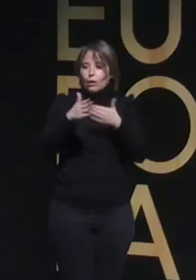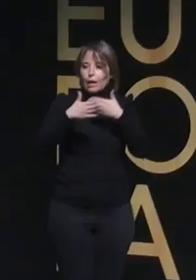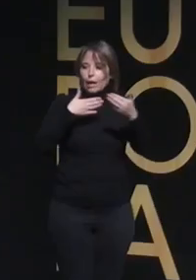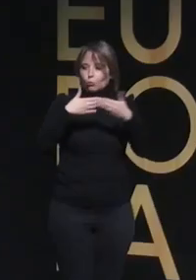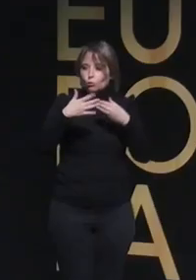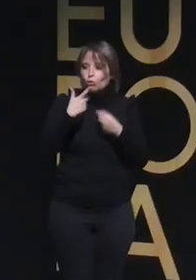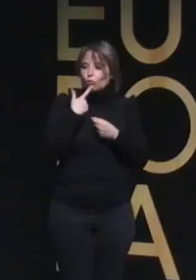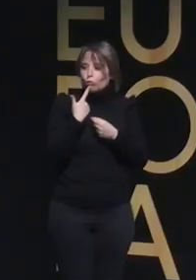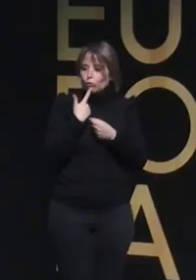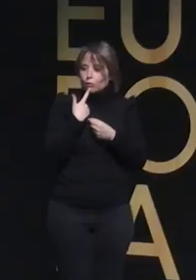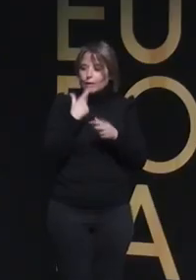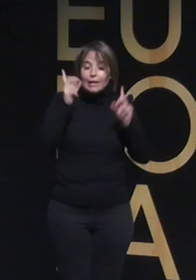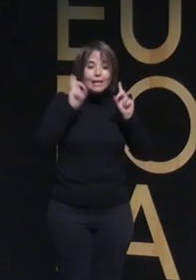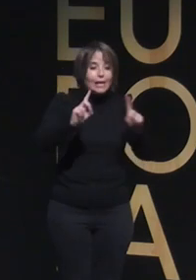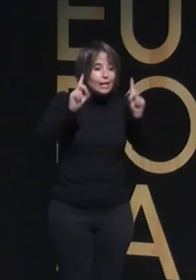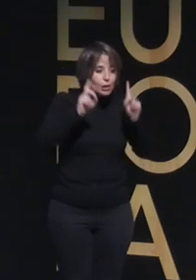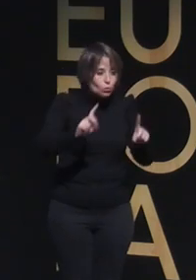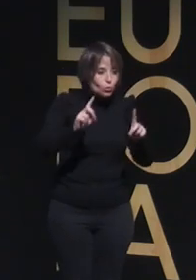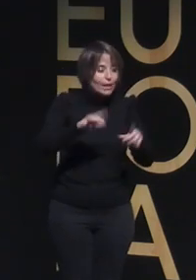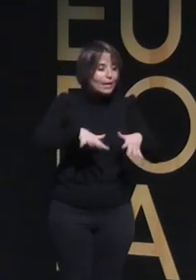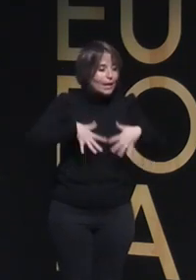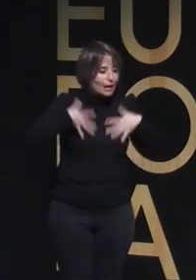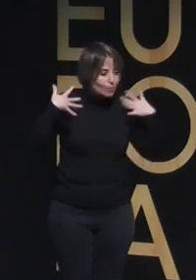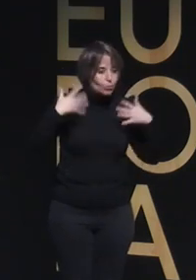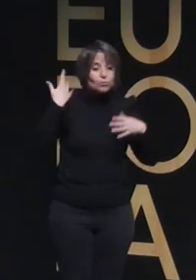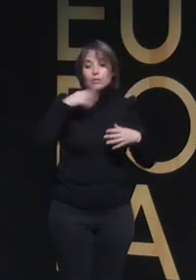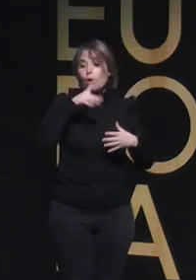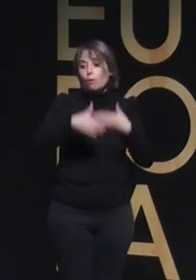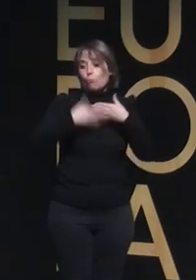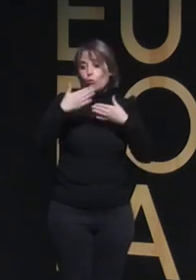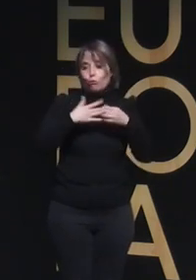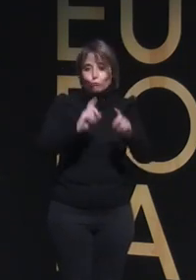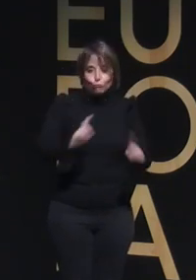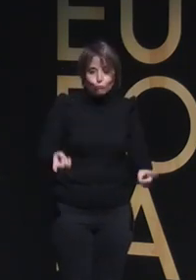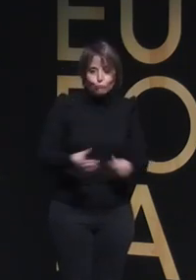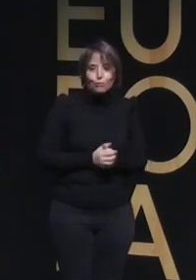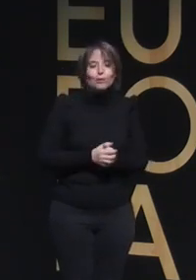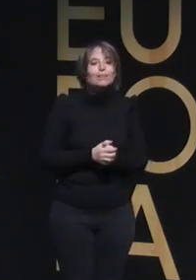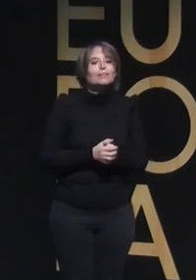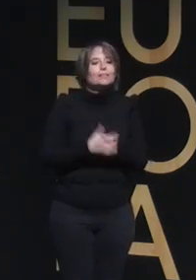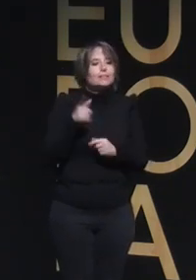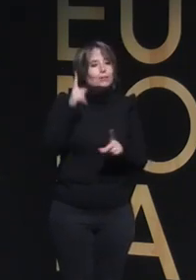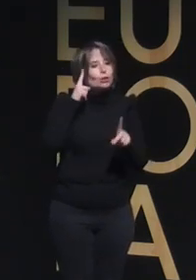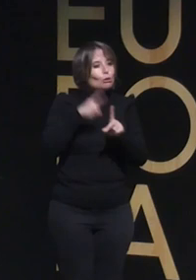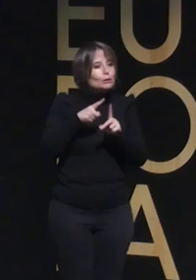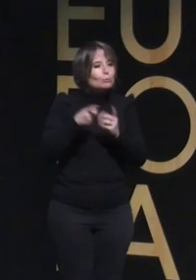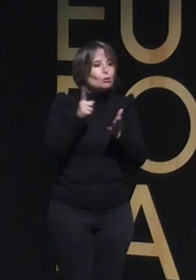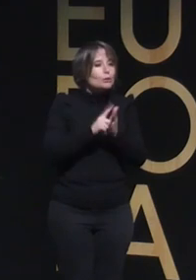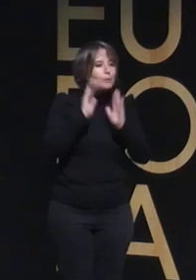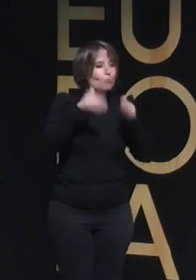las educar en ciertas emociones que se había pasado de moda, y pretendía de alguna forma el volver a la